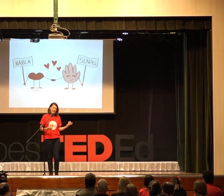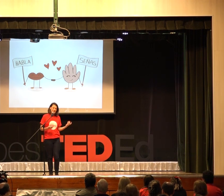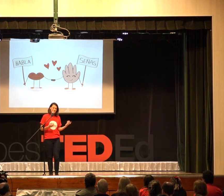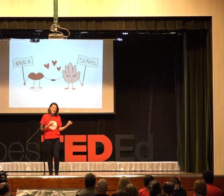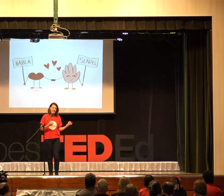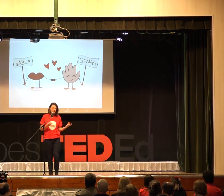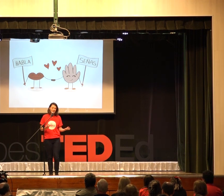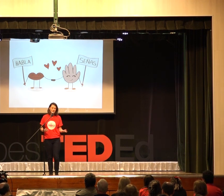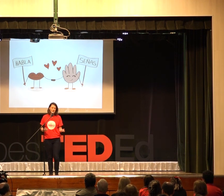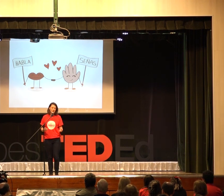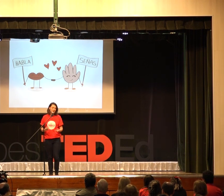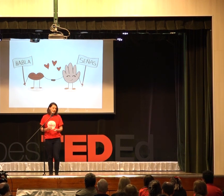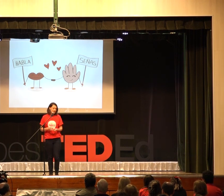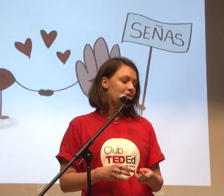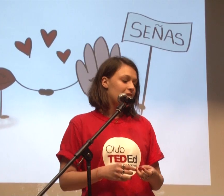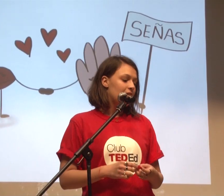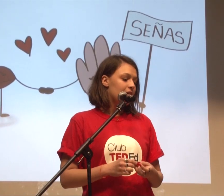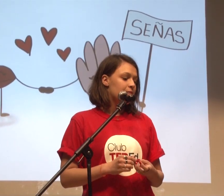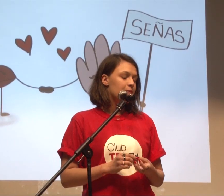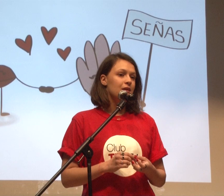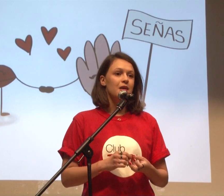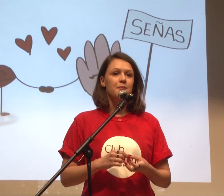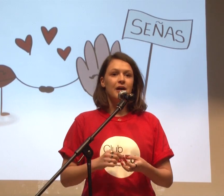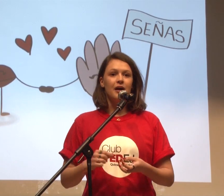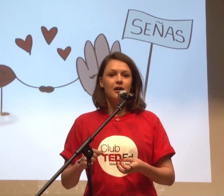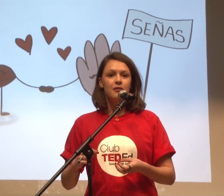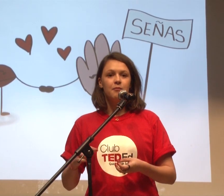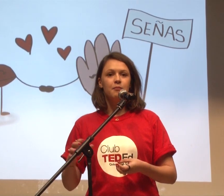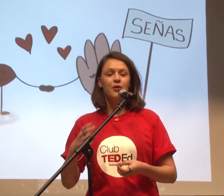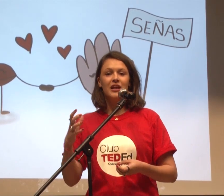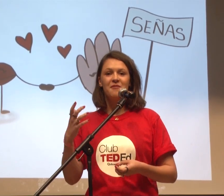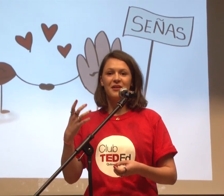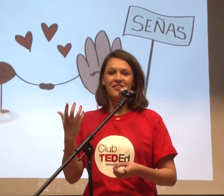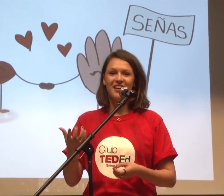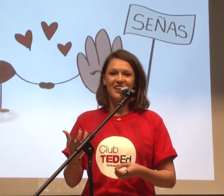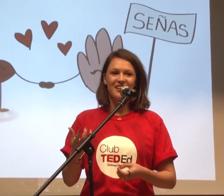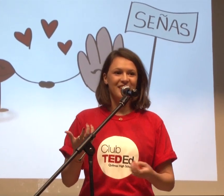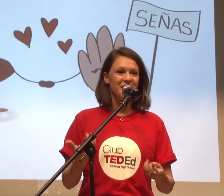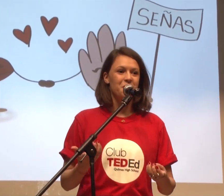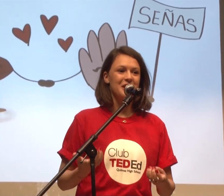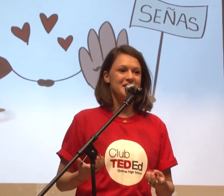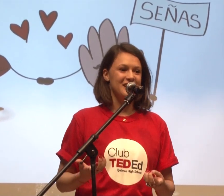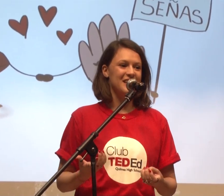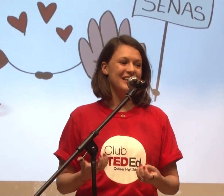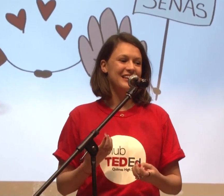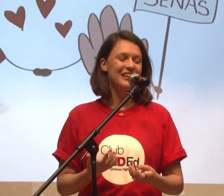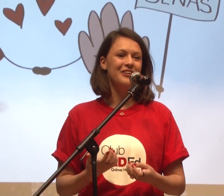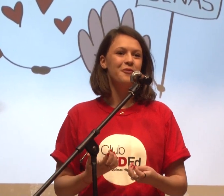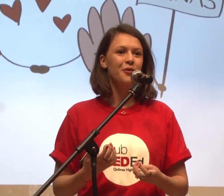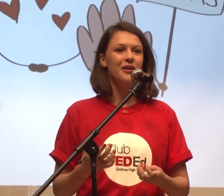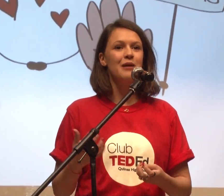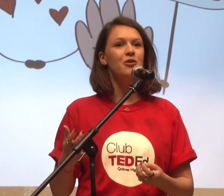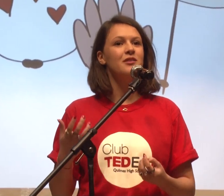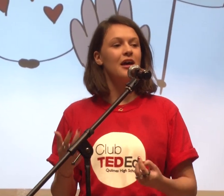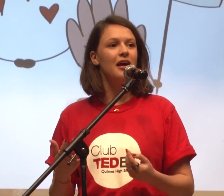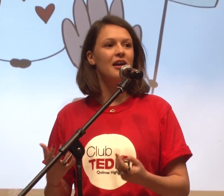inclusión y para poder aprender lenguas señas argentino, podríamos traer